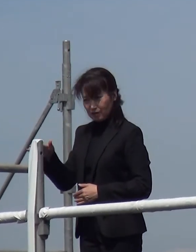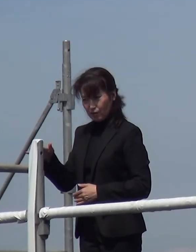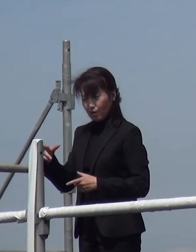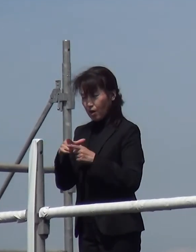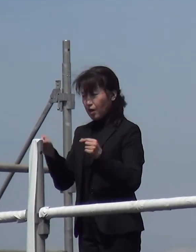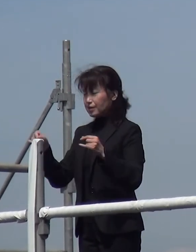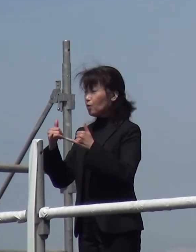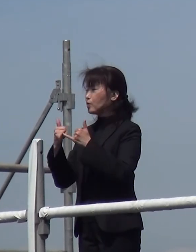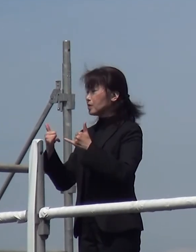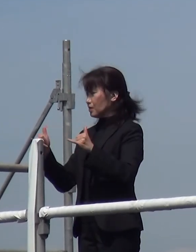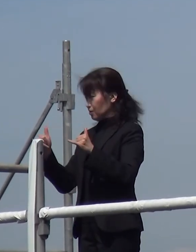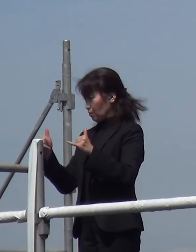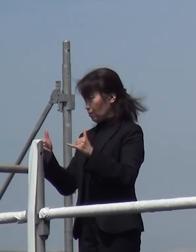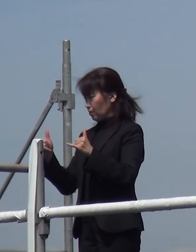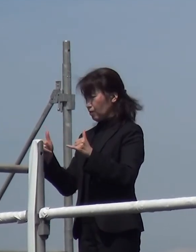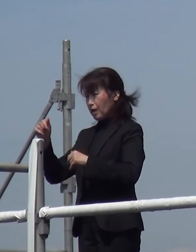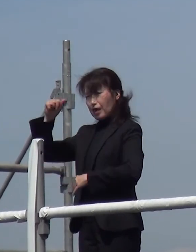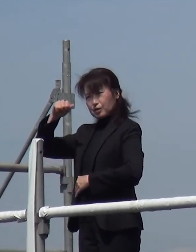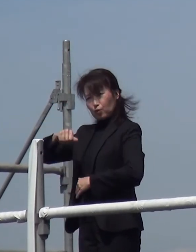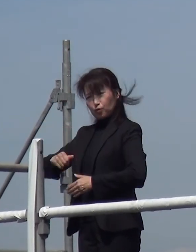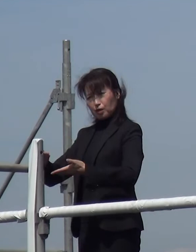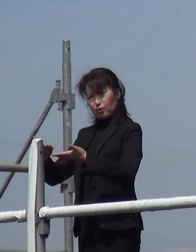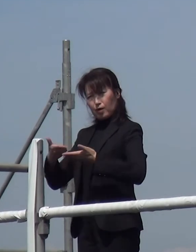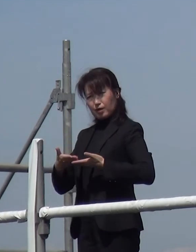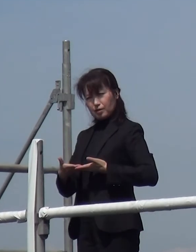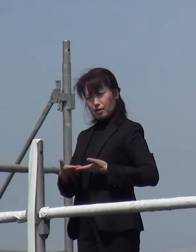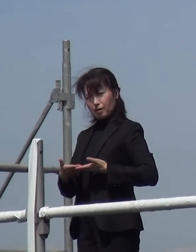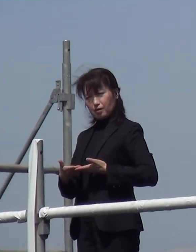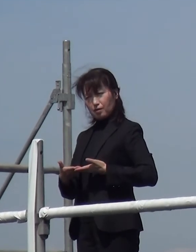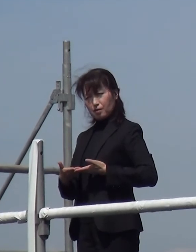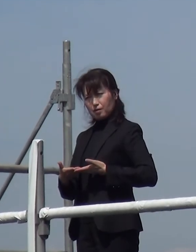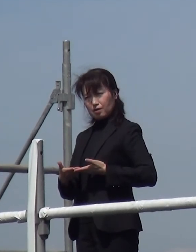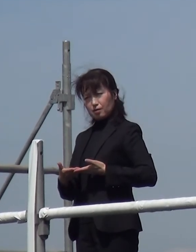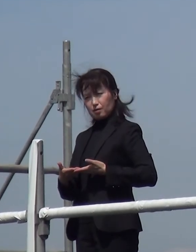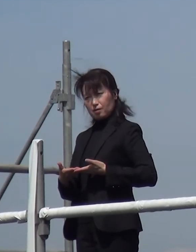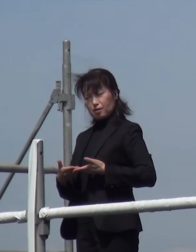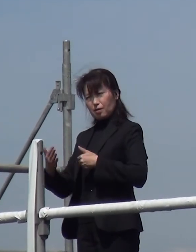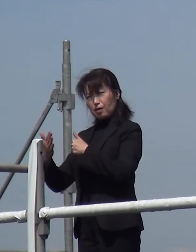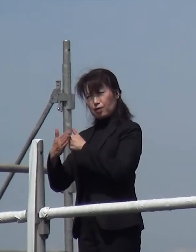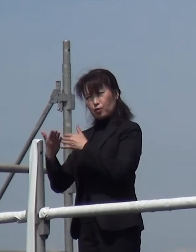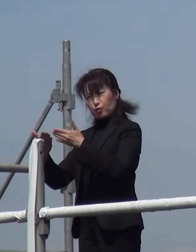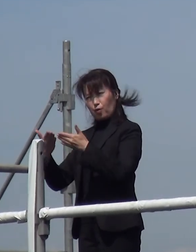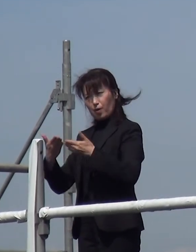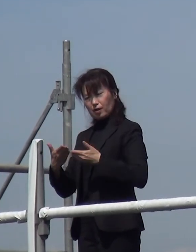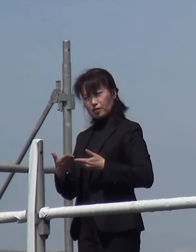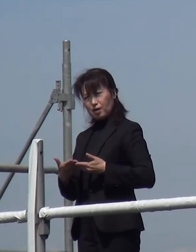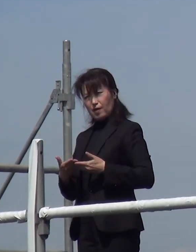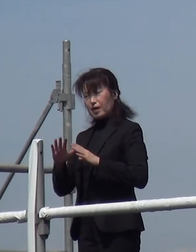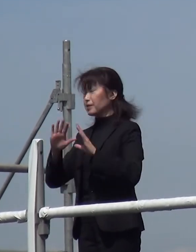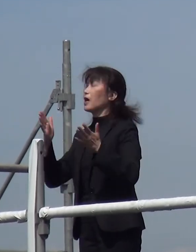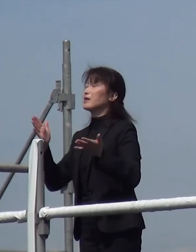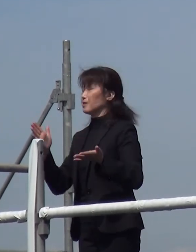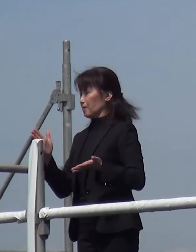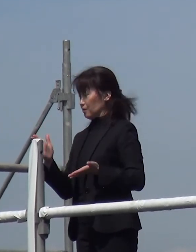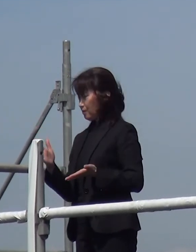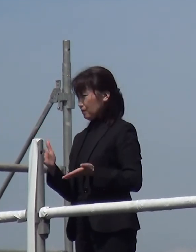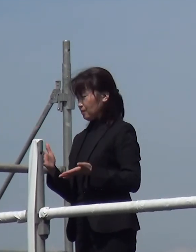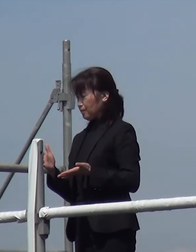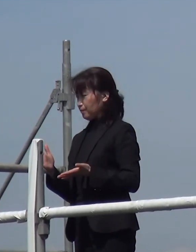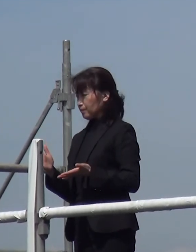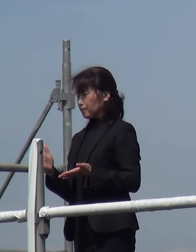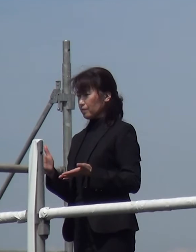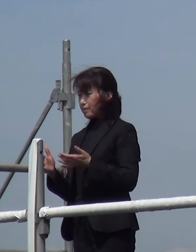日本人の承諾を得た、賛同を得たということはないんだと、